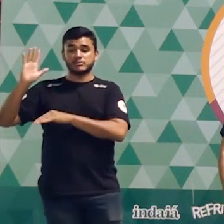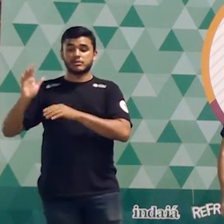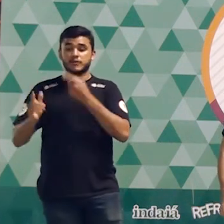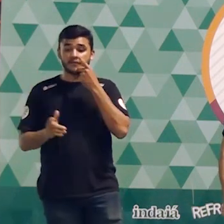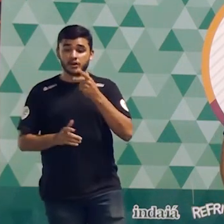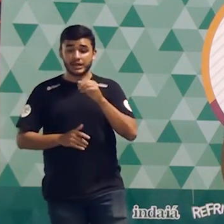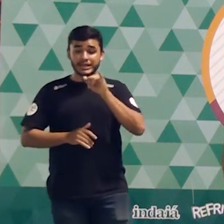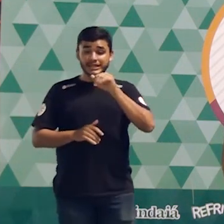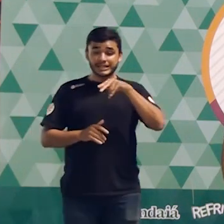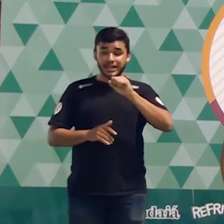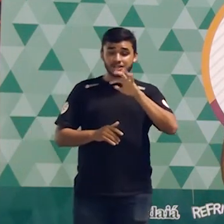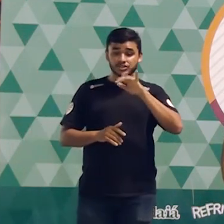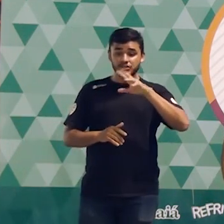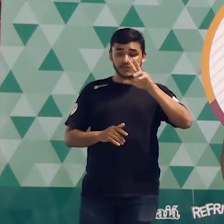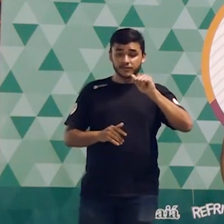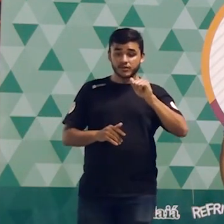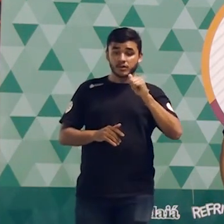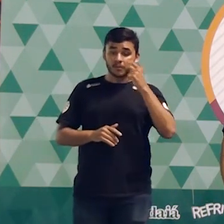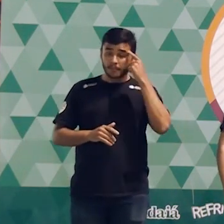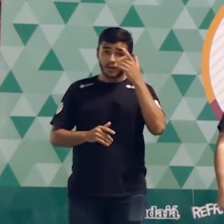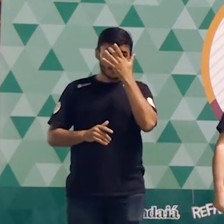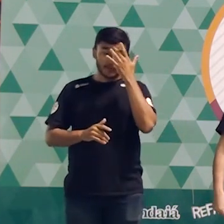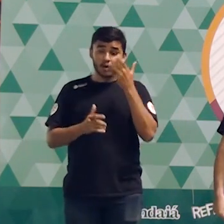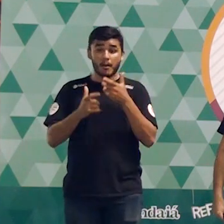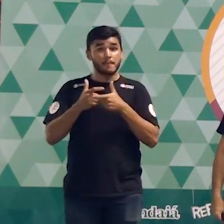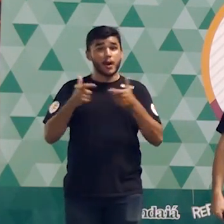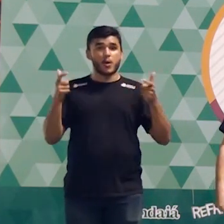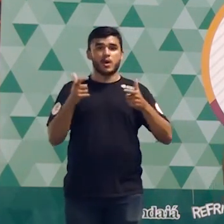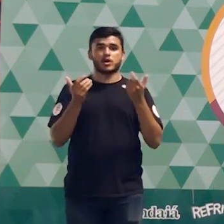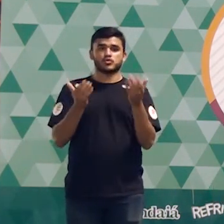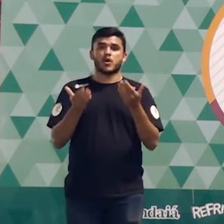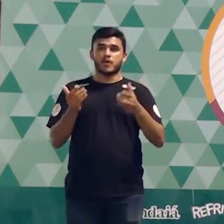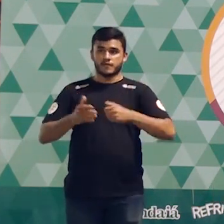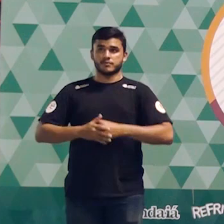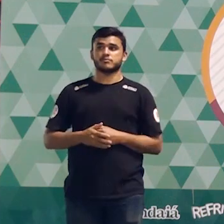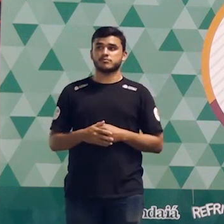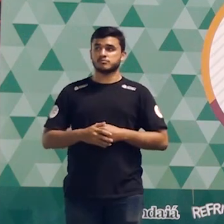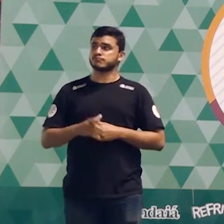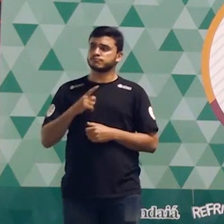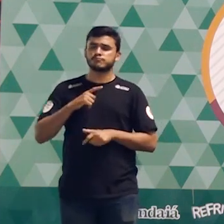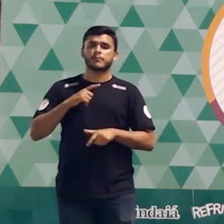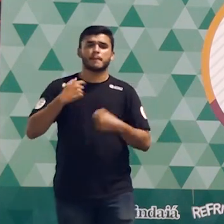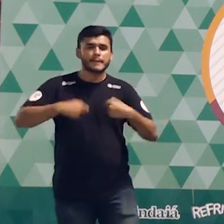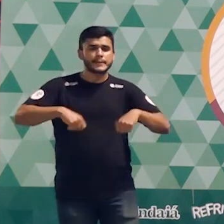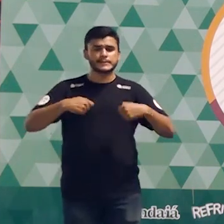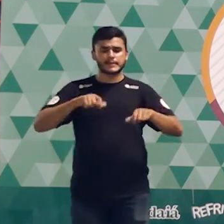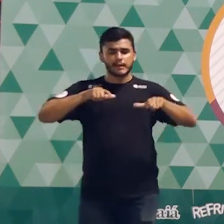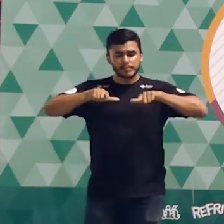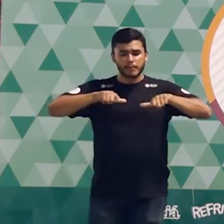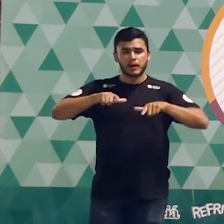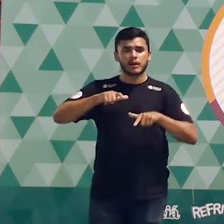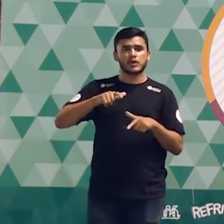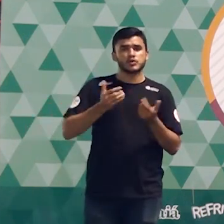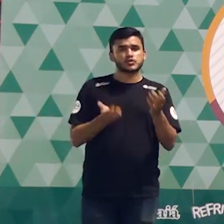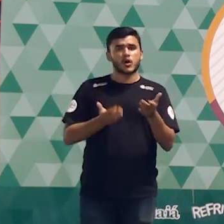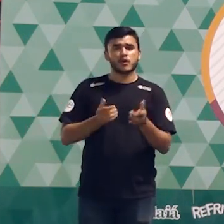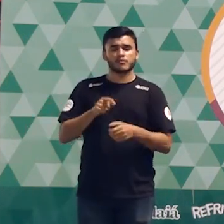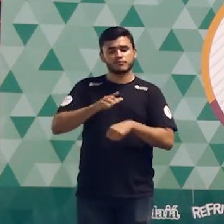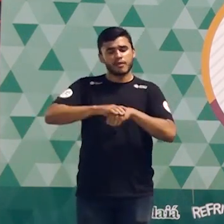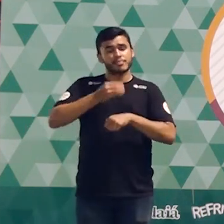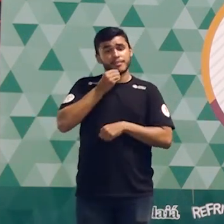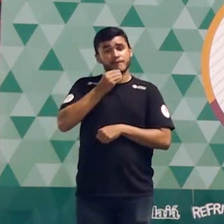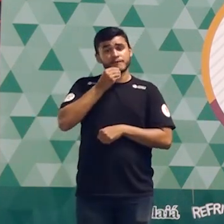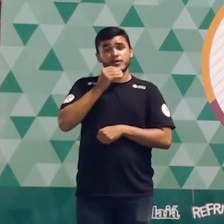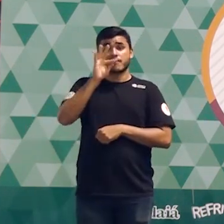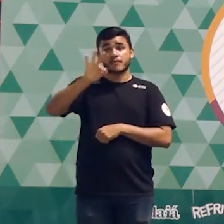jovem uma população economicamente inativa, certo? Mesmo que o jovem tenha que trabalhar, essa não seria o correto. O correto seria ele estar se